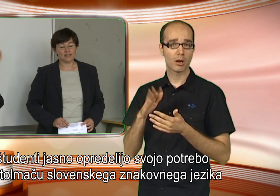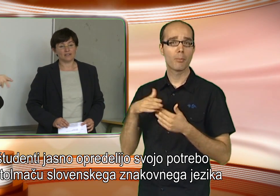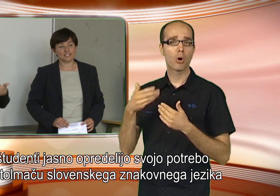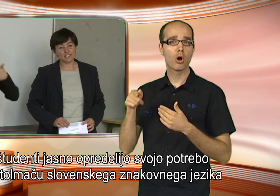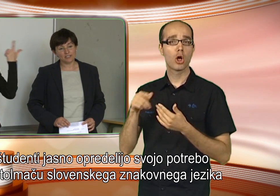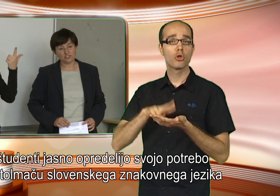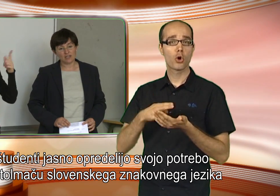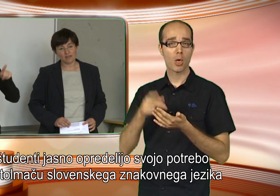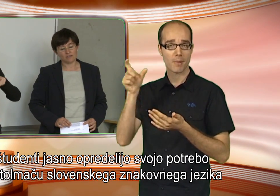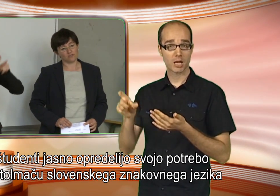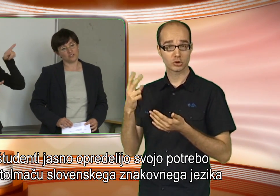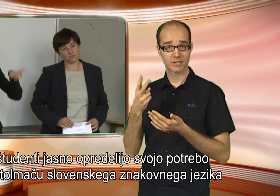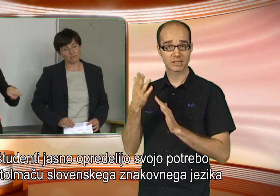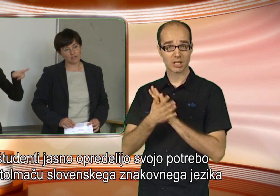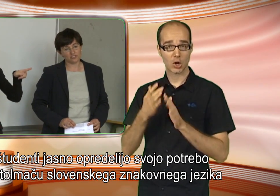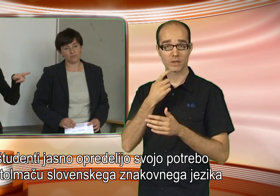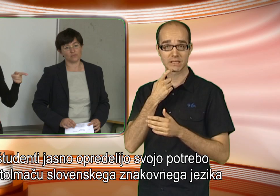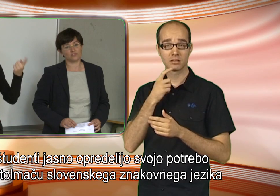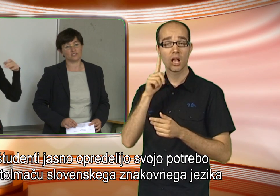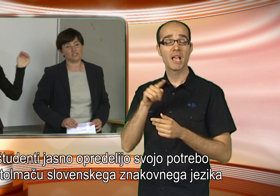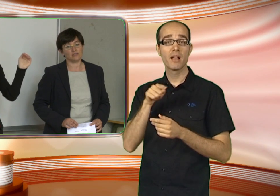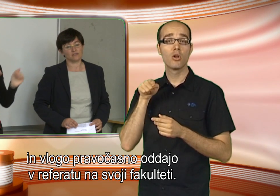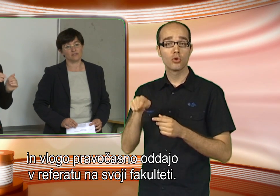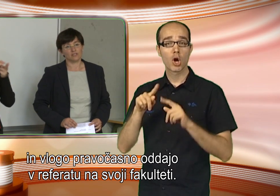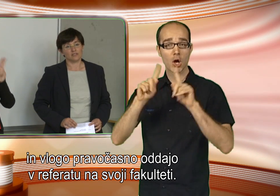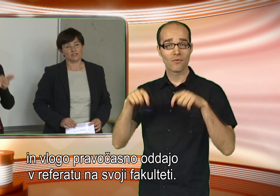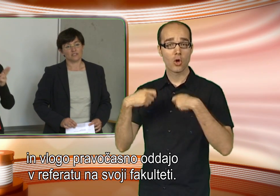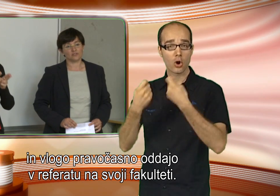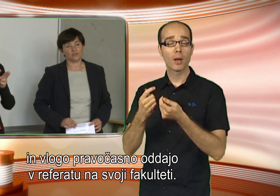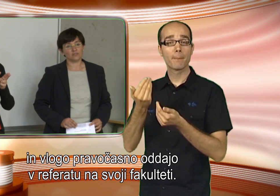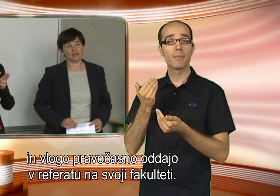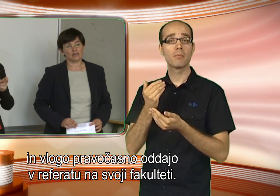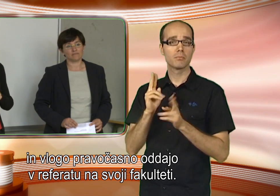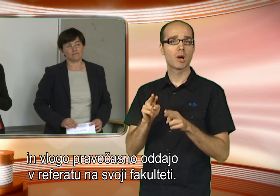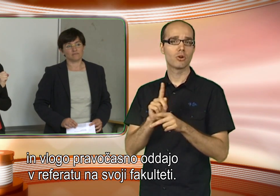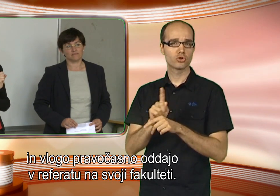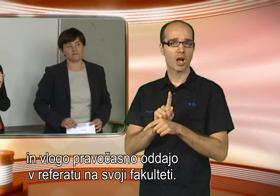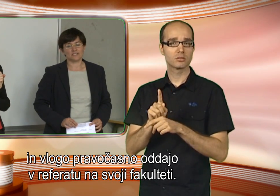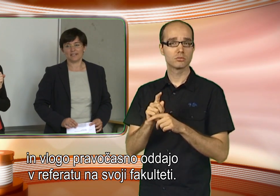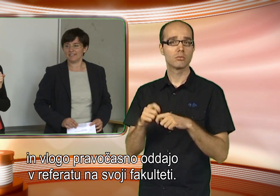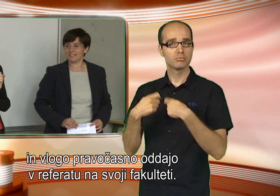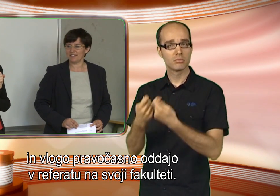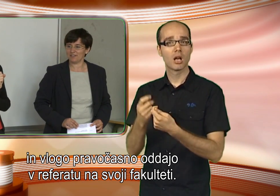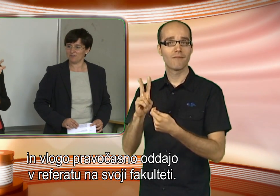slovenskega znakovnega jezika in vlogo pravočasno oddajo v referatu na svoji fakulteti.